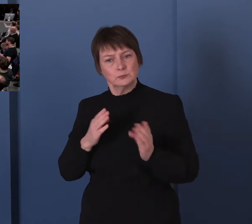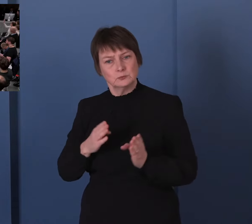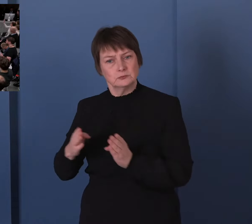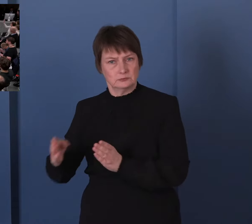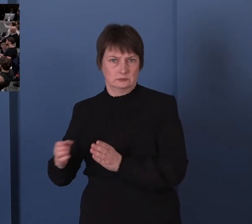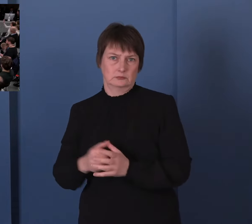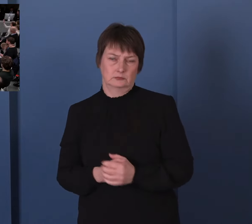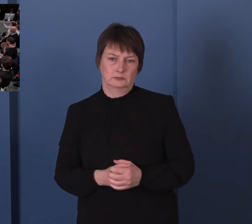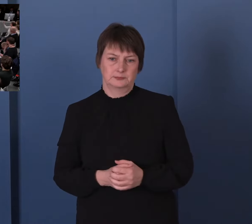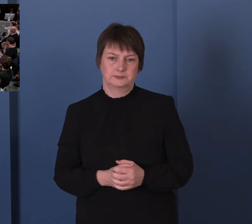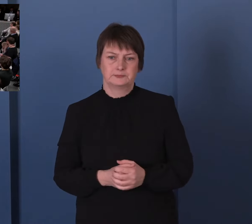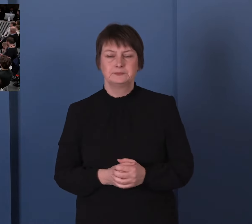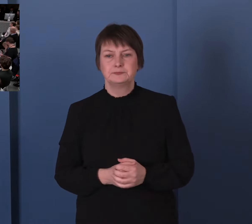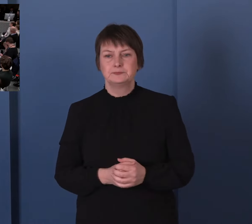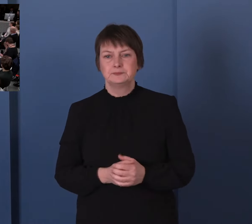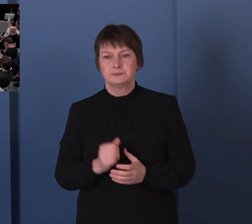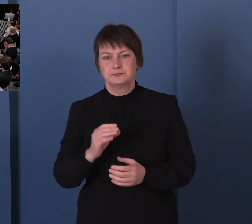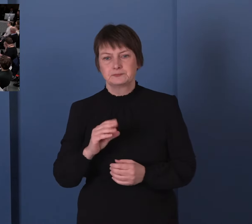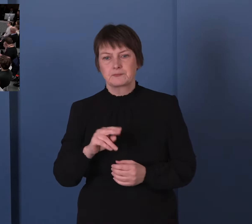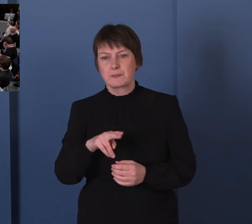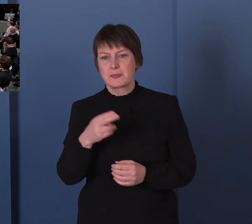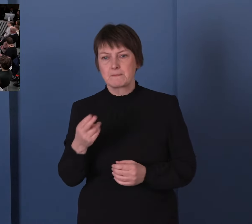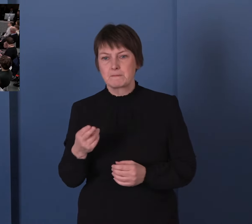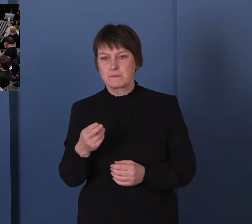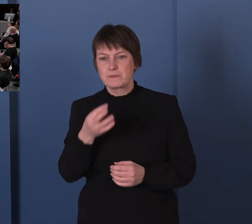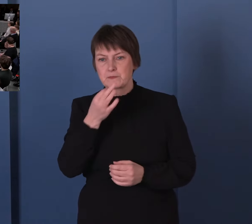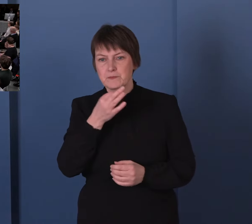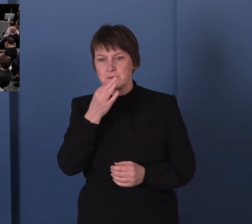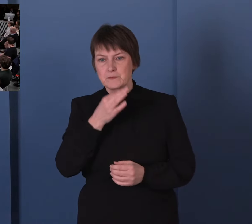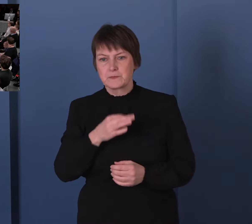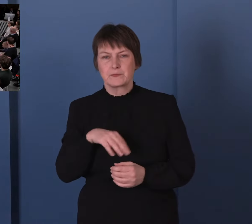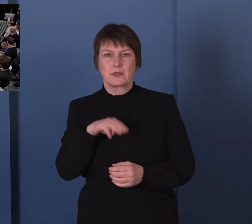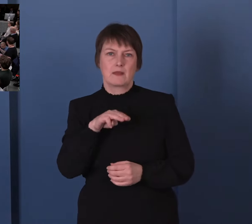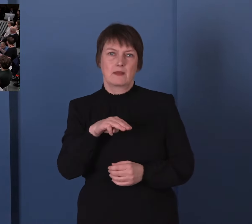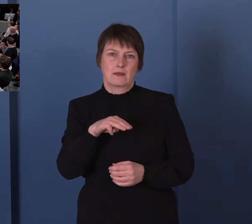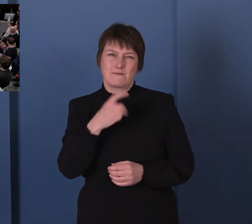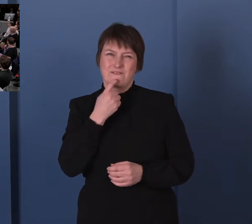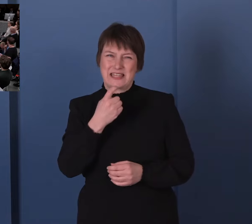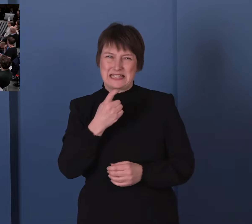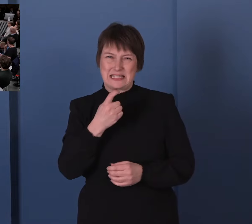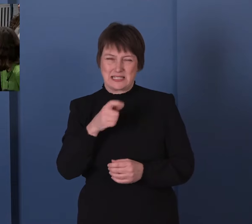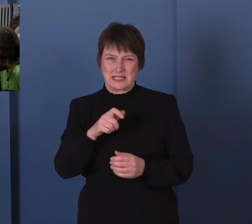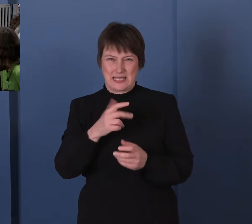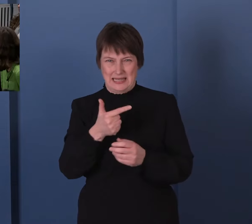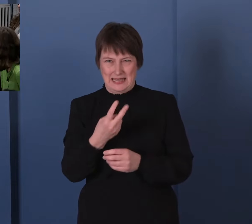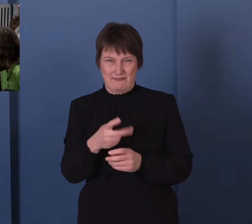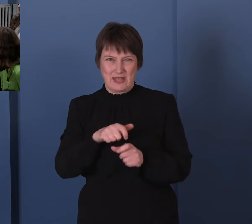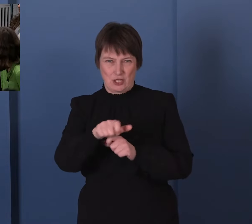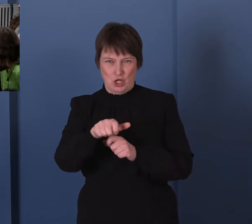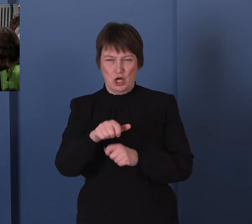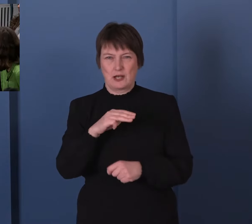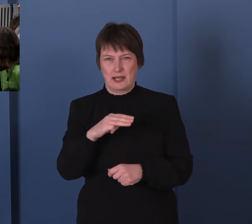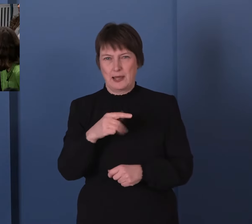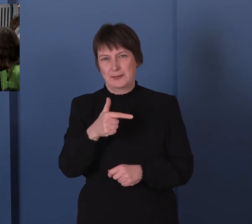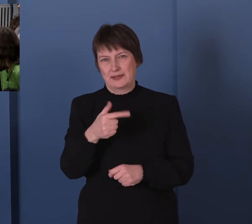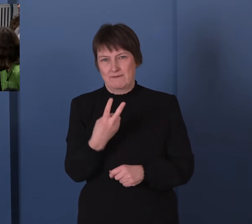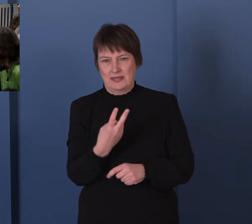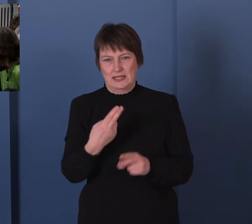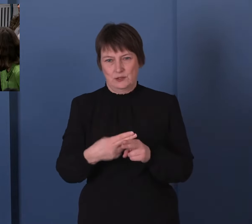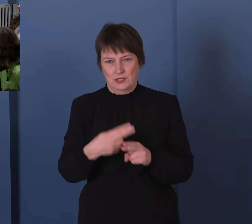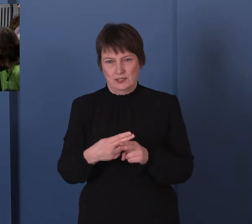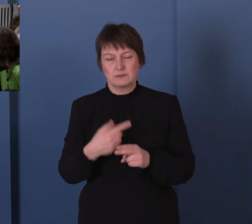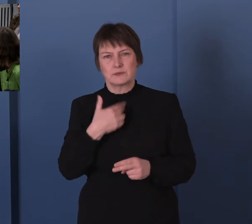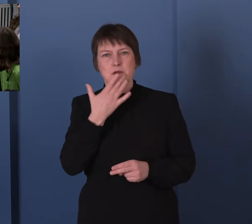next question here in red. Antonia Berg, MTV News från Finland. Jag frågar Ulf Kristersson på svenska.